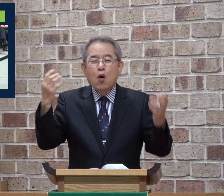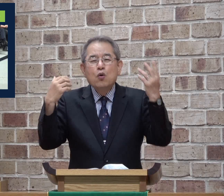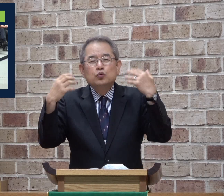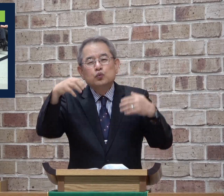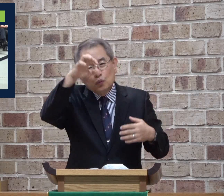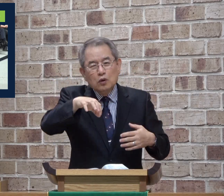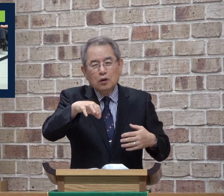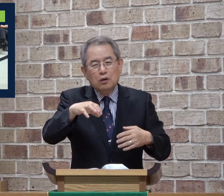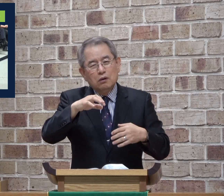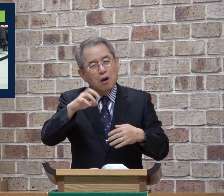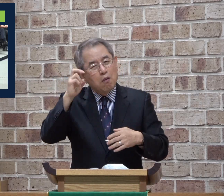몇 년 전에 학교에서